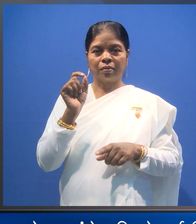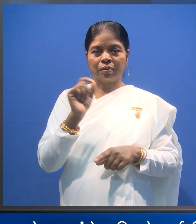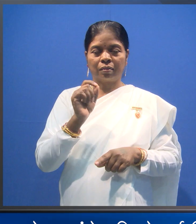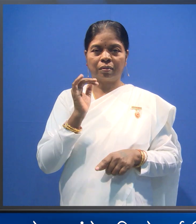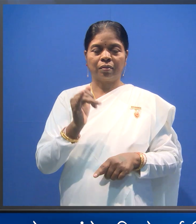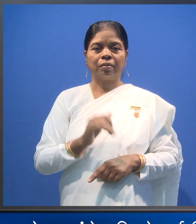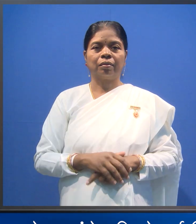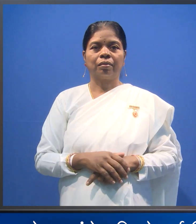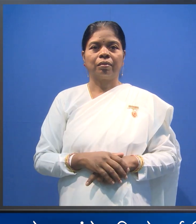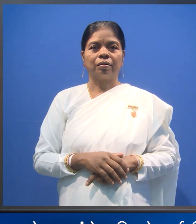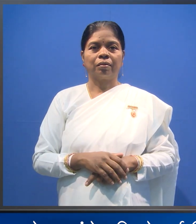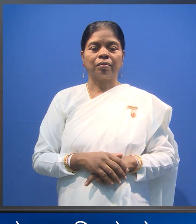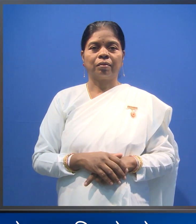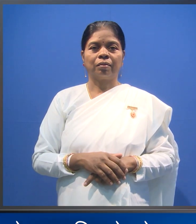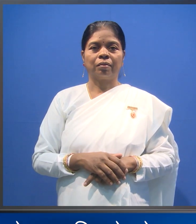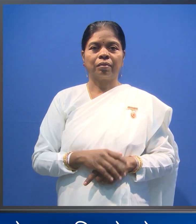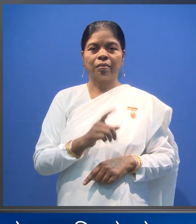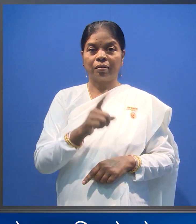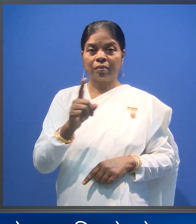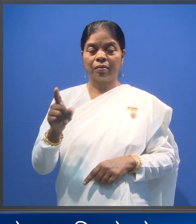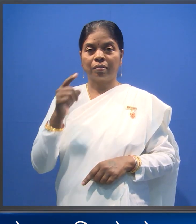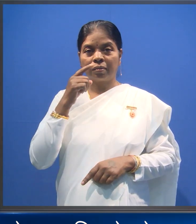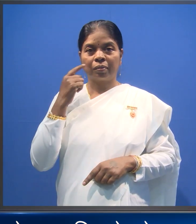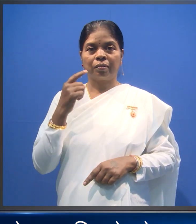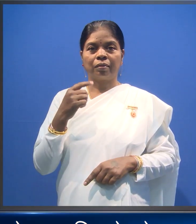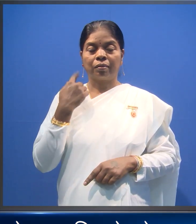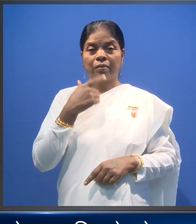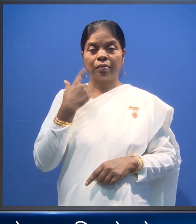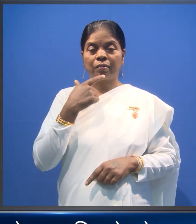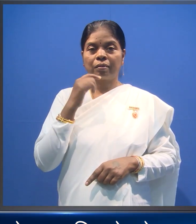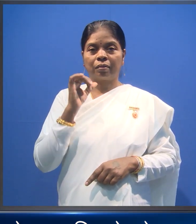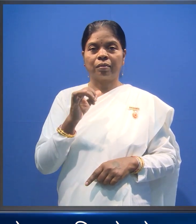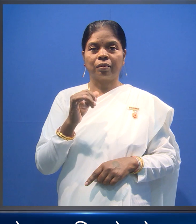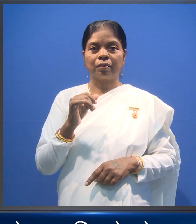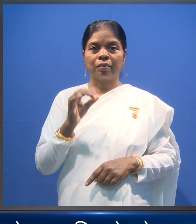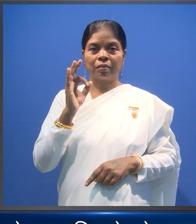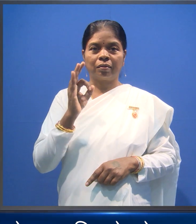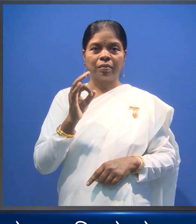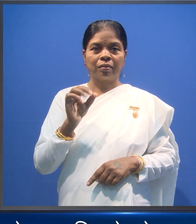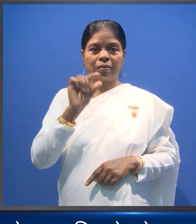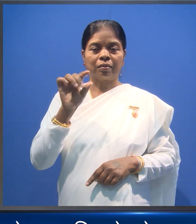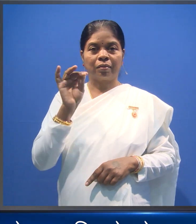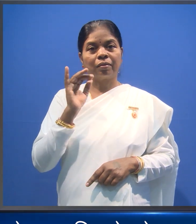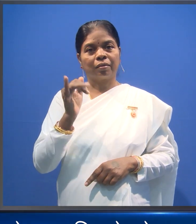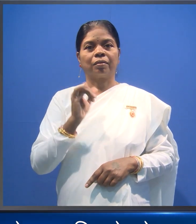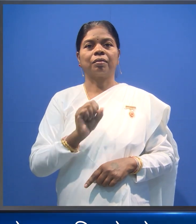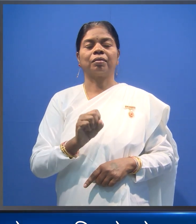एक शाळा आहे. प्रत्येक व्यक्तीमध्ये कोणता ना कोणता चांगला गुण असतो.